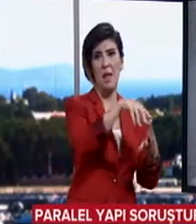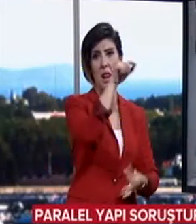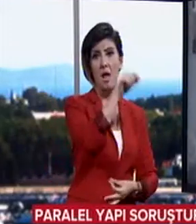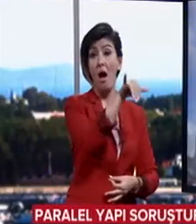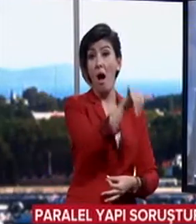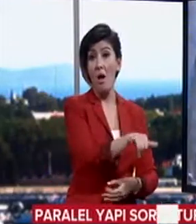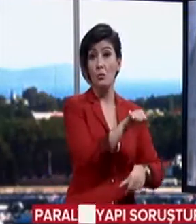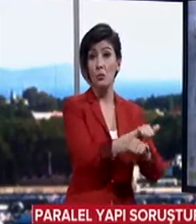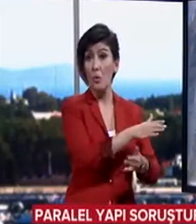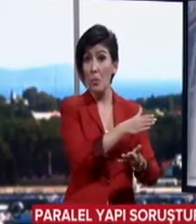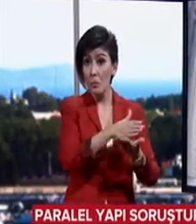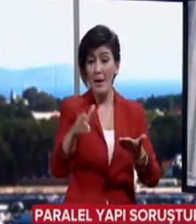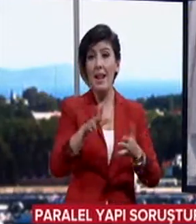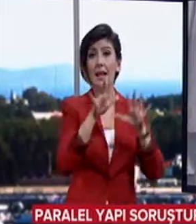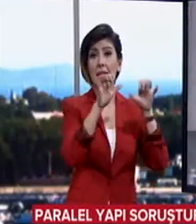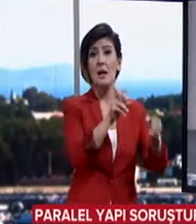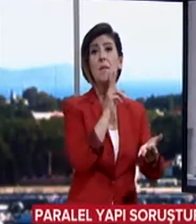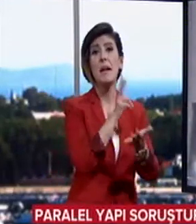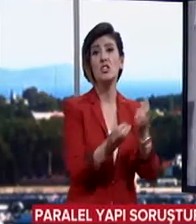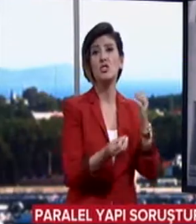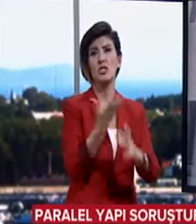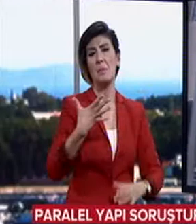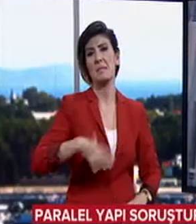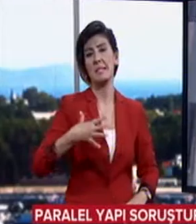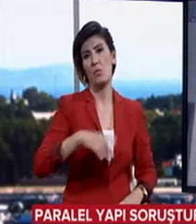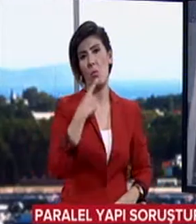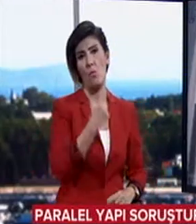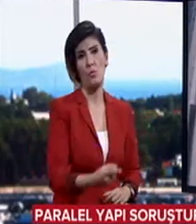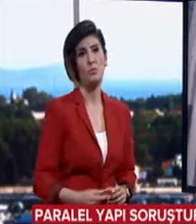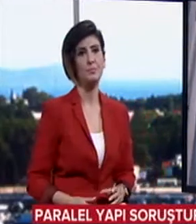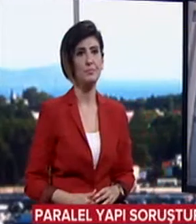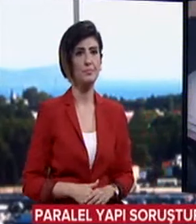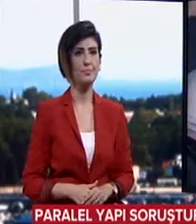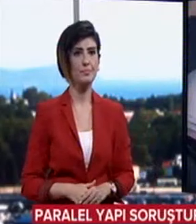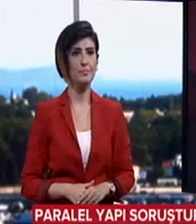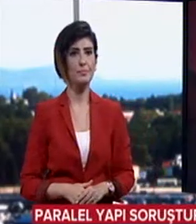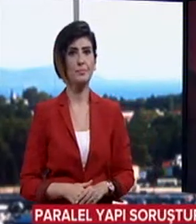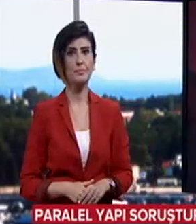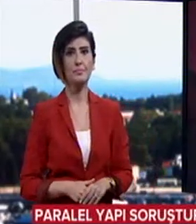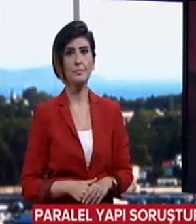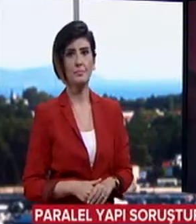hakkında tutuklamaya yönelik yakalama kararı çıkarılması talep ediliyor.